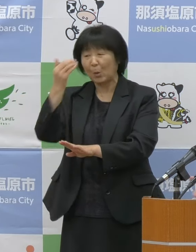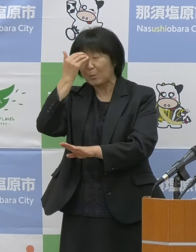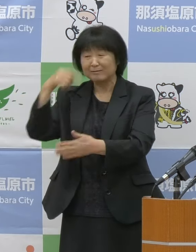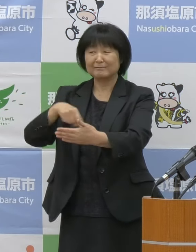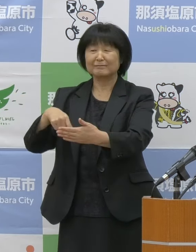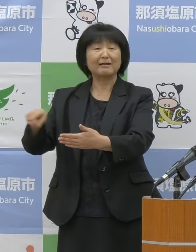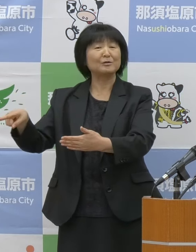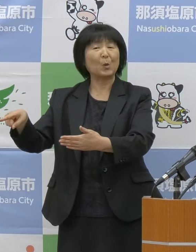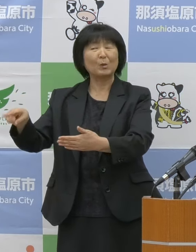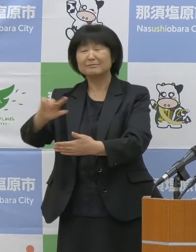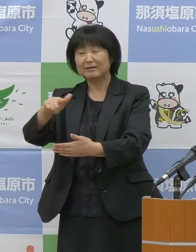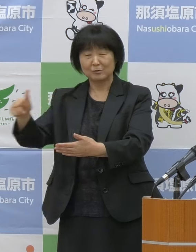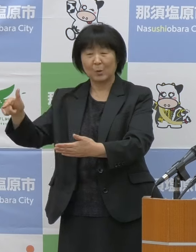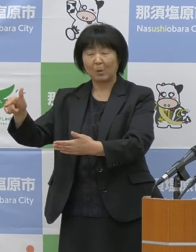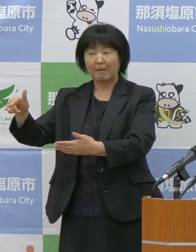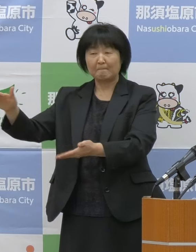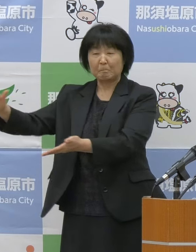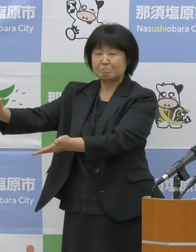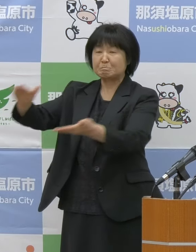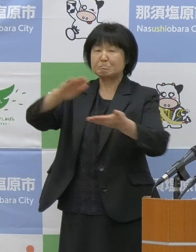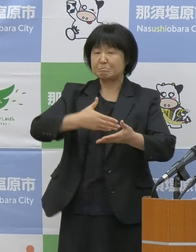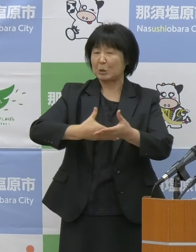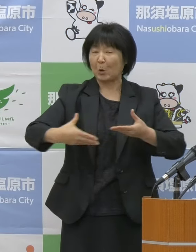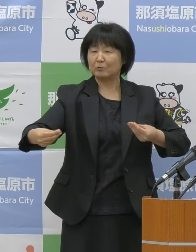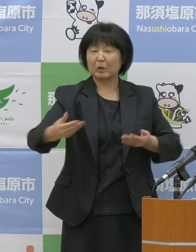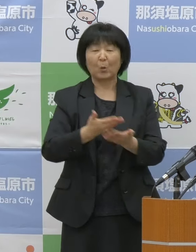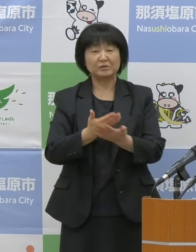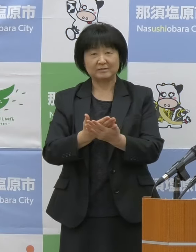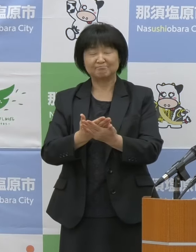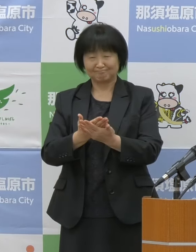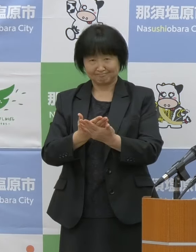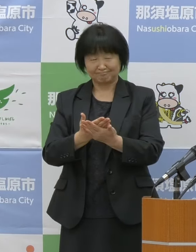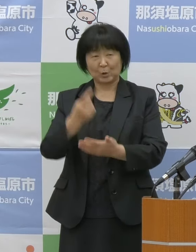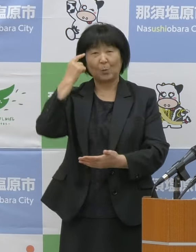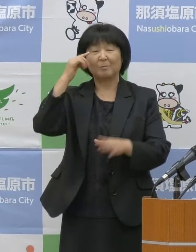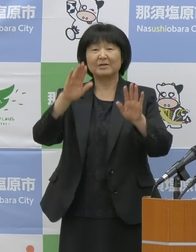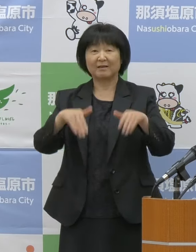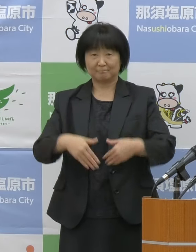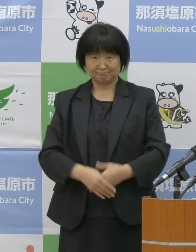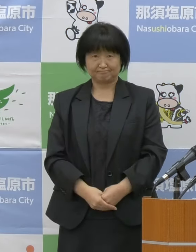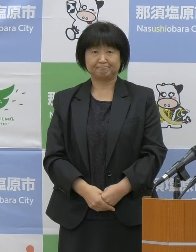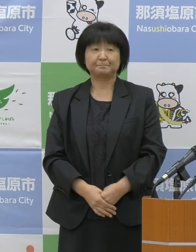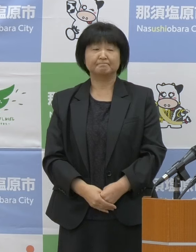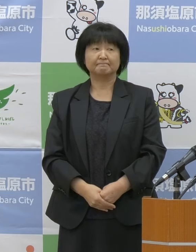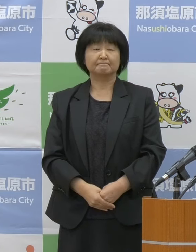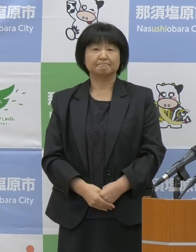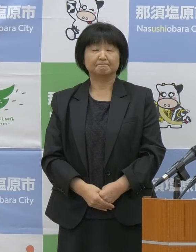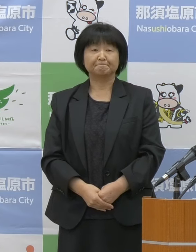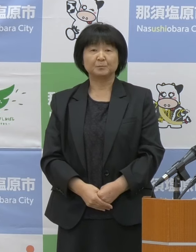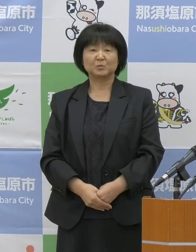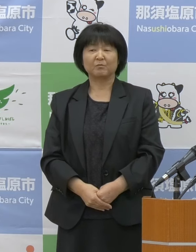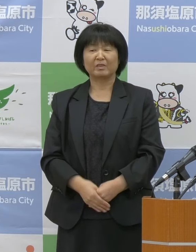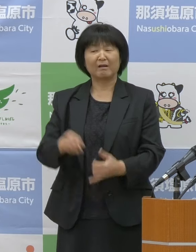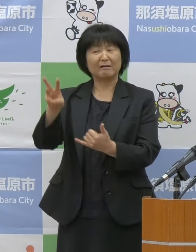か、そういったこともですね、共有をしてほしいというように言いました。 まあ、この